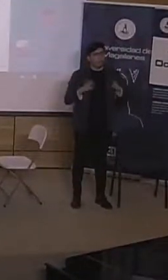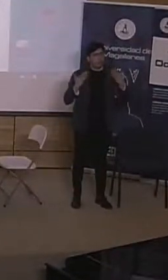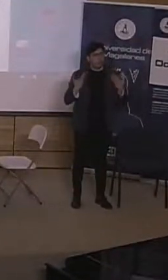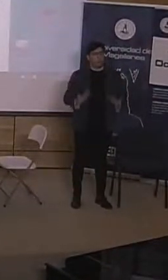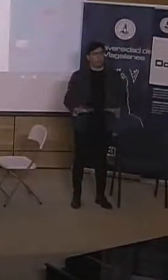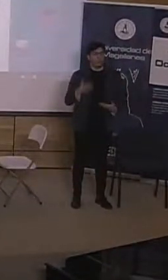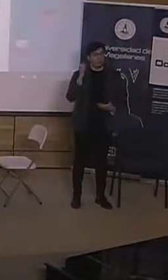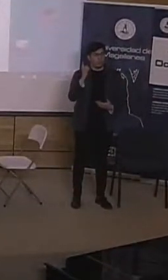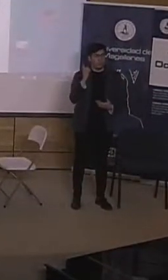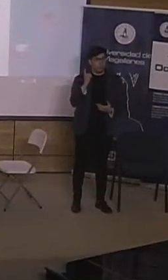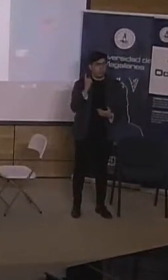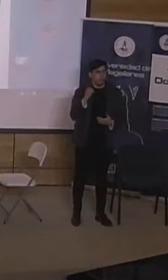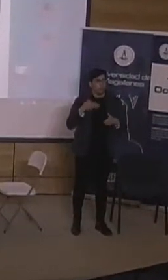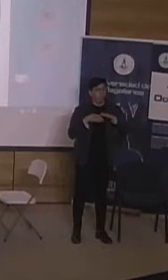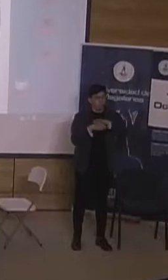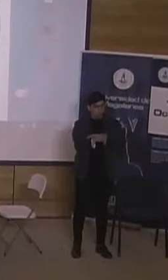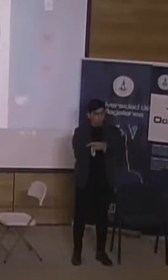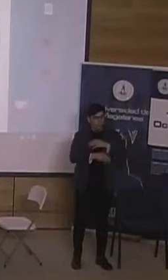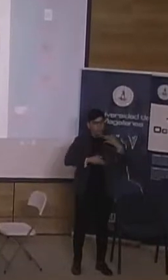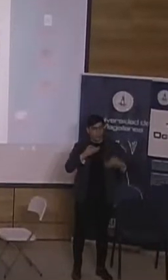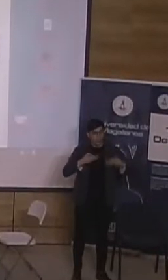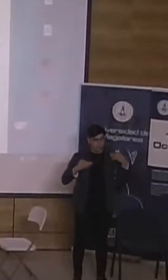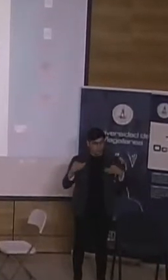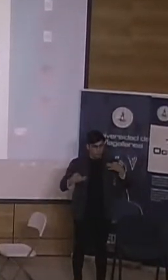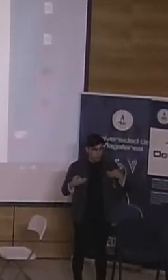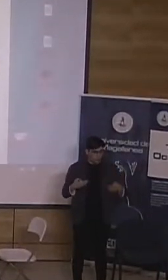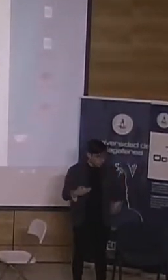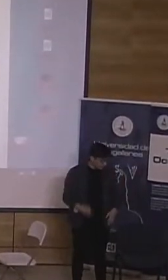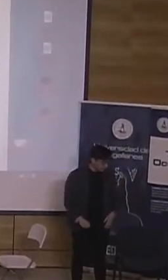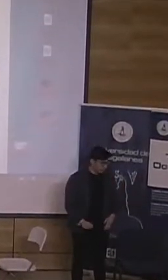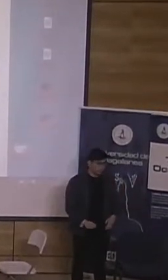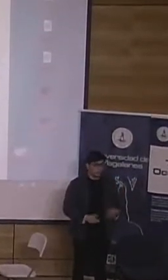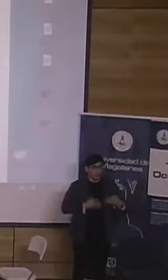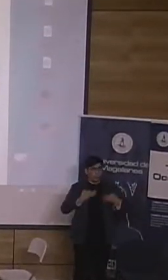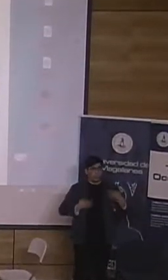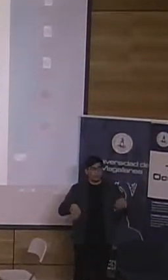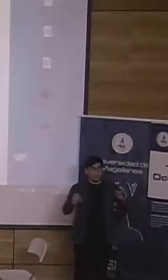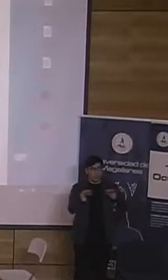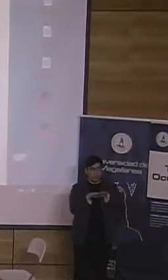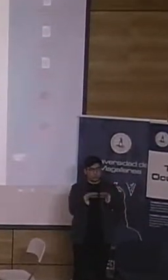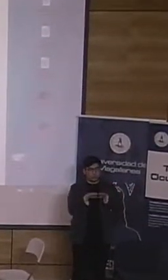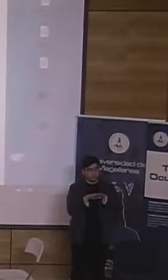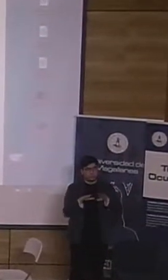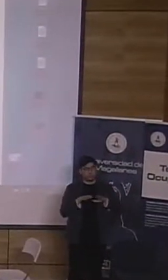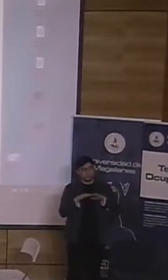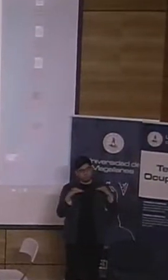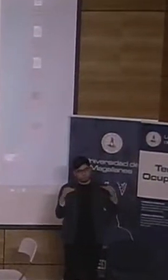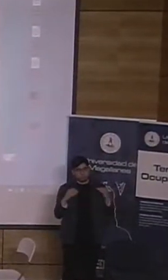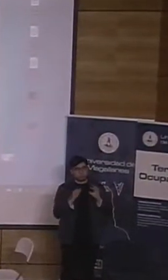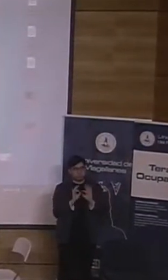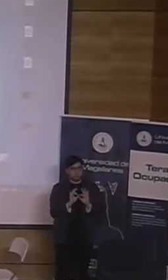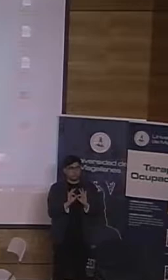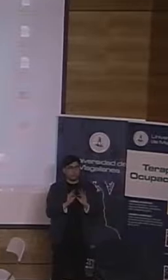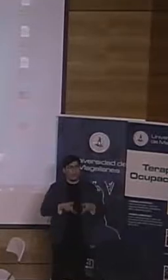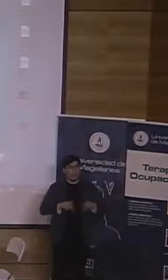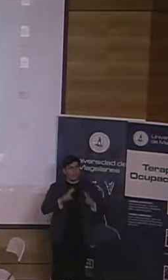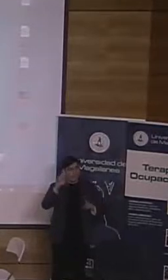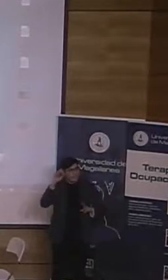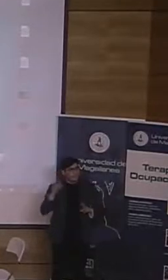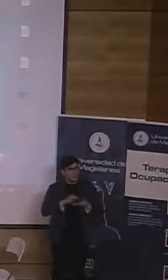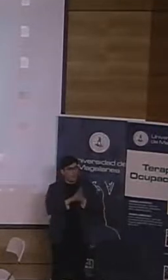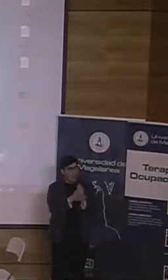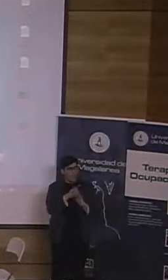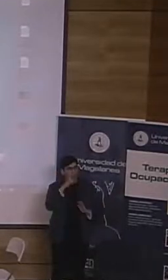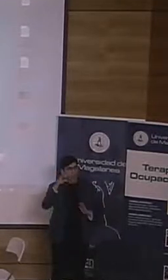y acceso a la justicia justicia en igualdad y equidad derechos para todos para todas